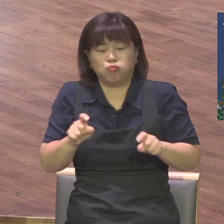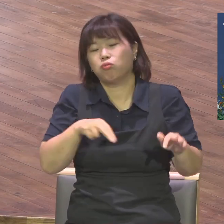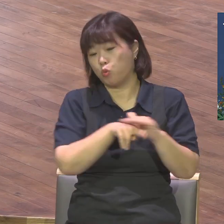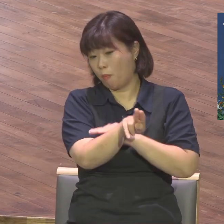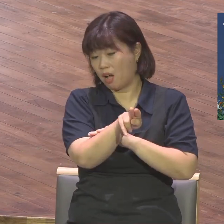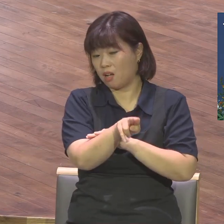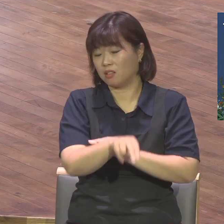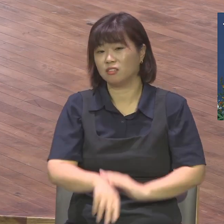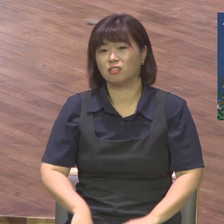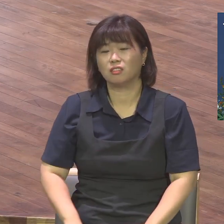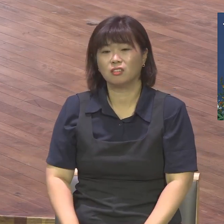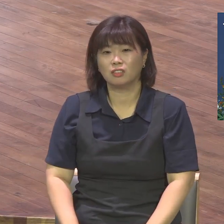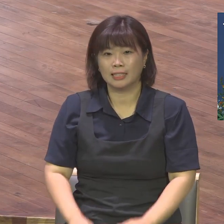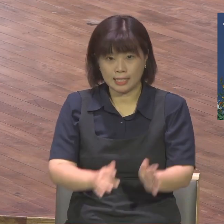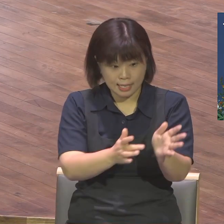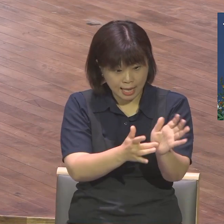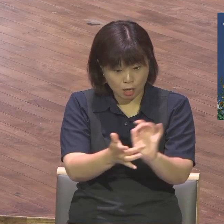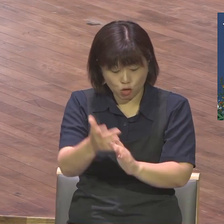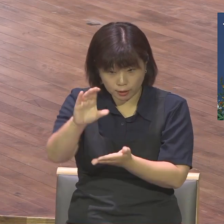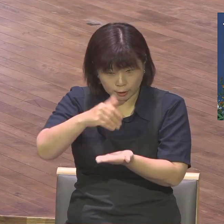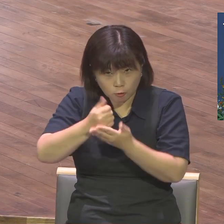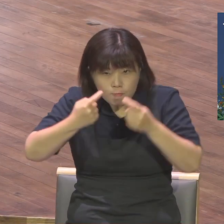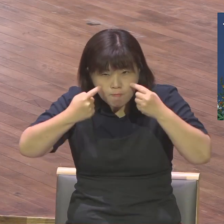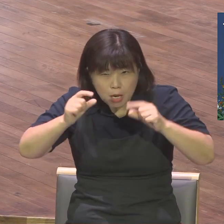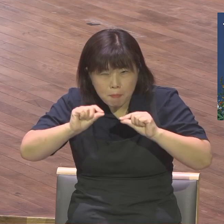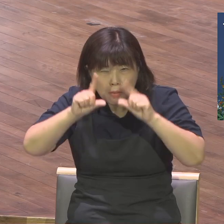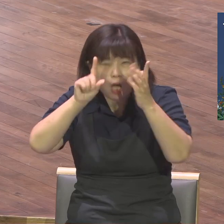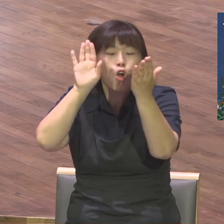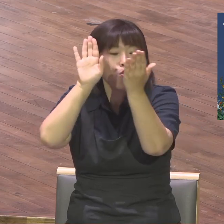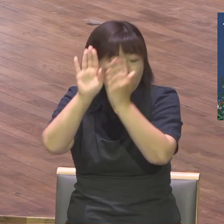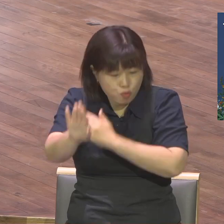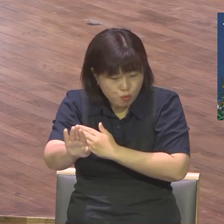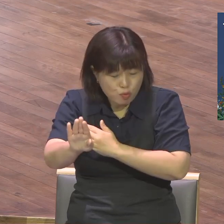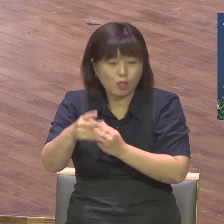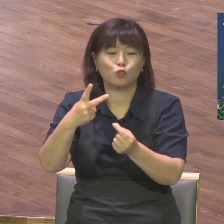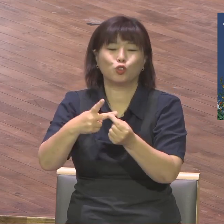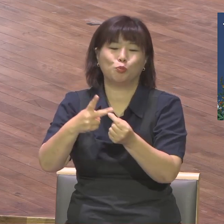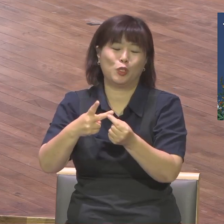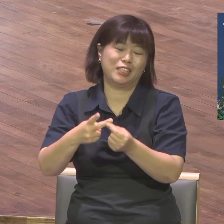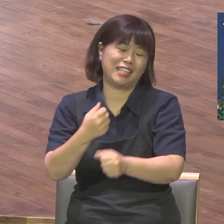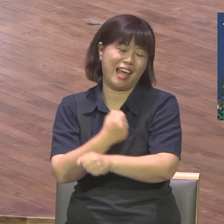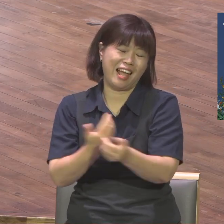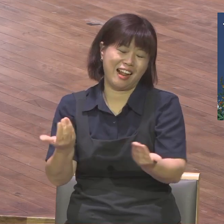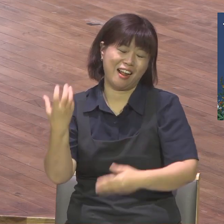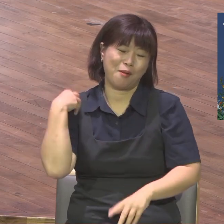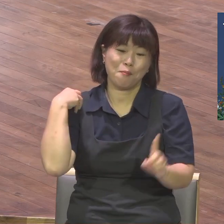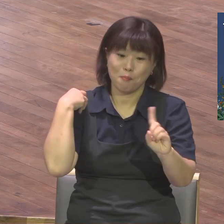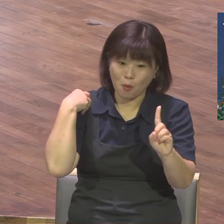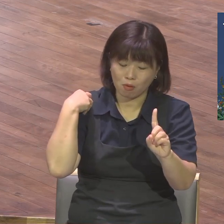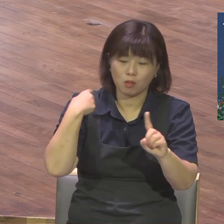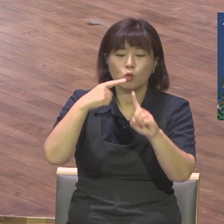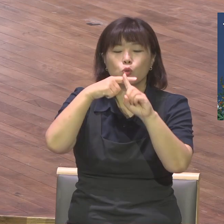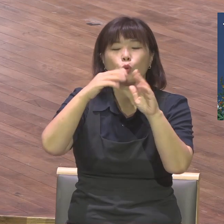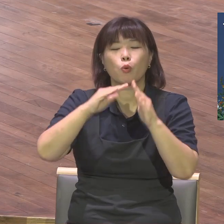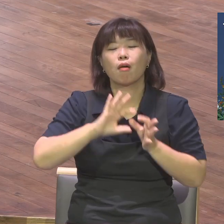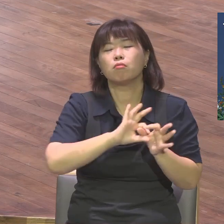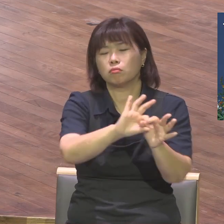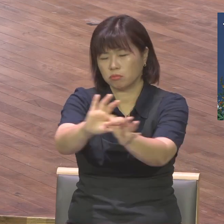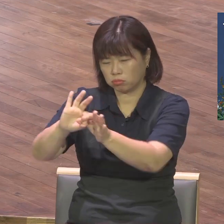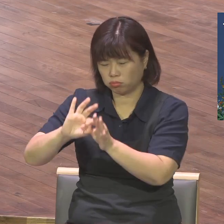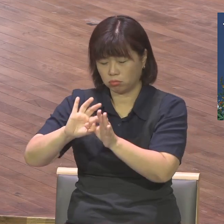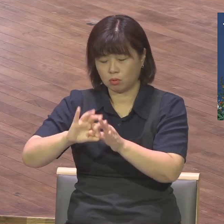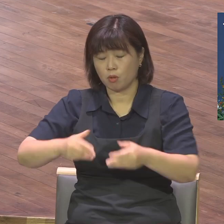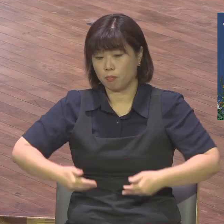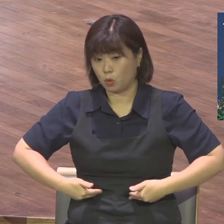이렇게 예수 그리스도로 답을 내린 성도들에게는 공동체 유니티 원네스. 이 정신병자들은